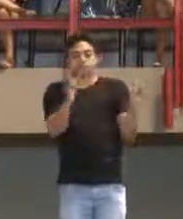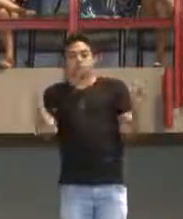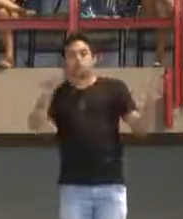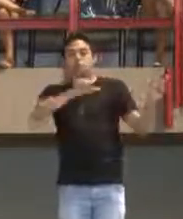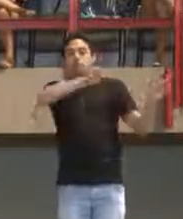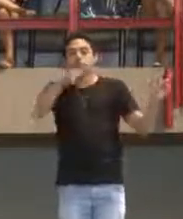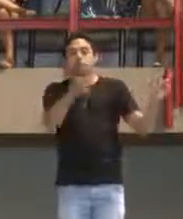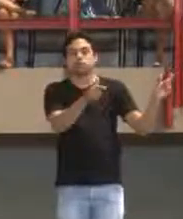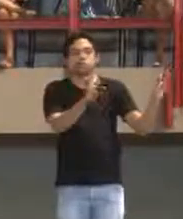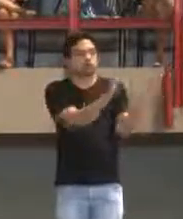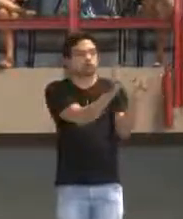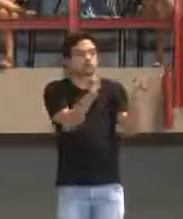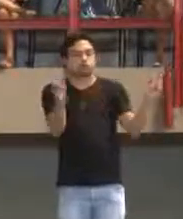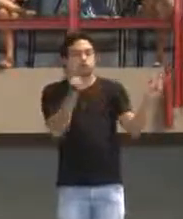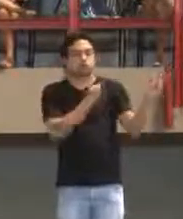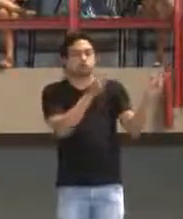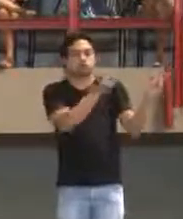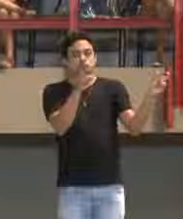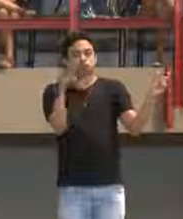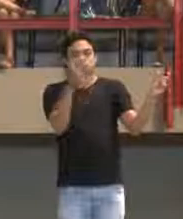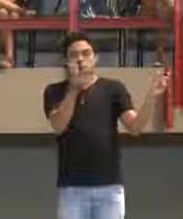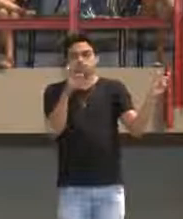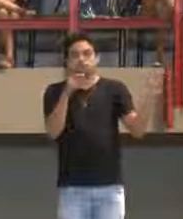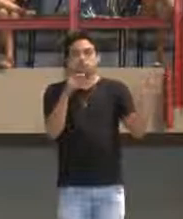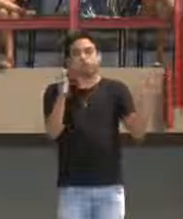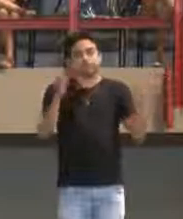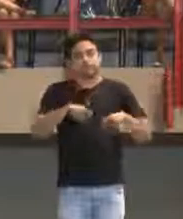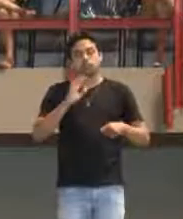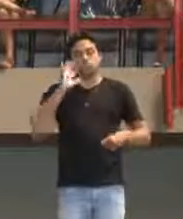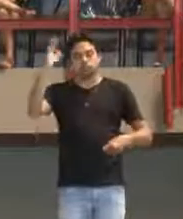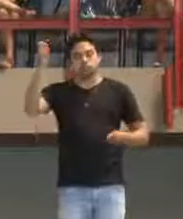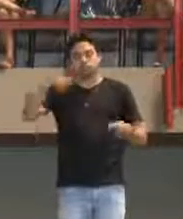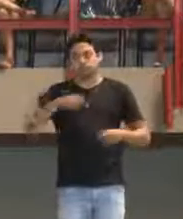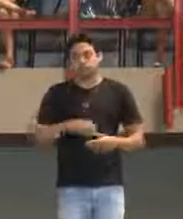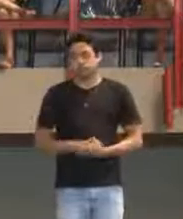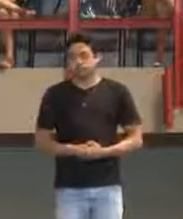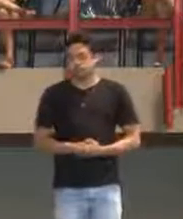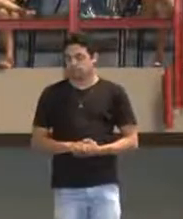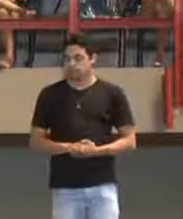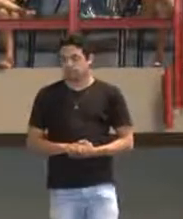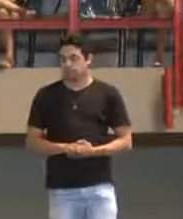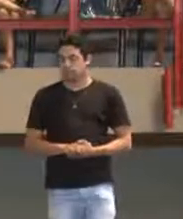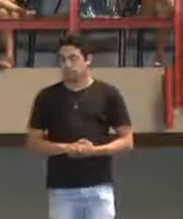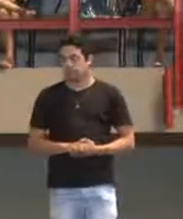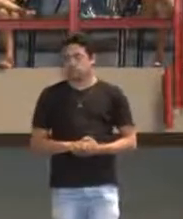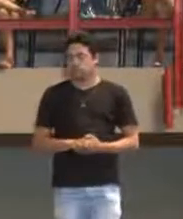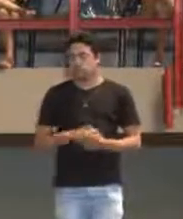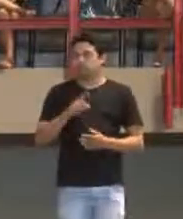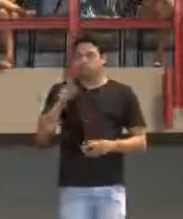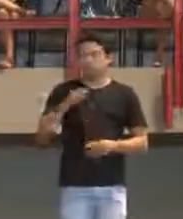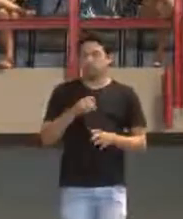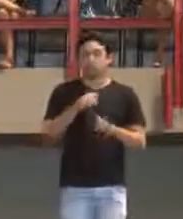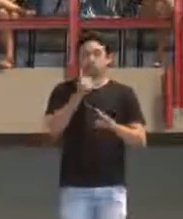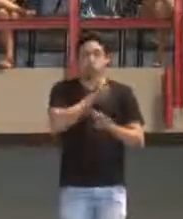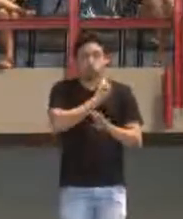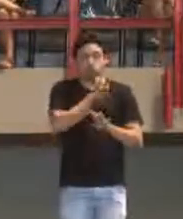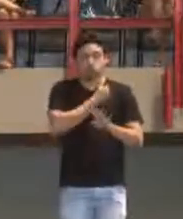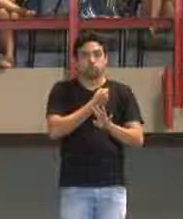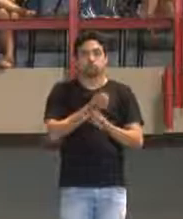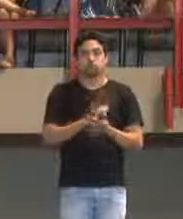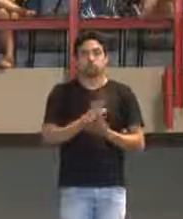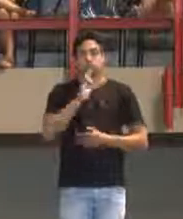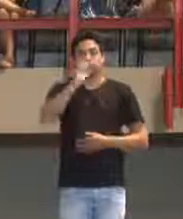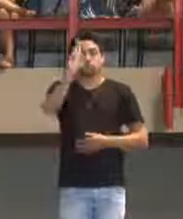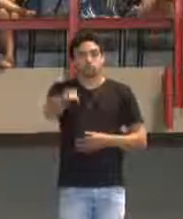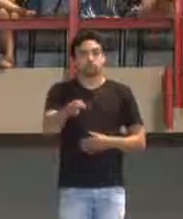aparecia. Concorda? Isso é possível de acontecer? É possível de acontecer. E isso é um número entre eles. Acho que